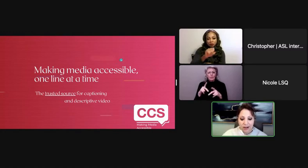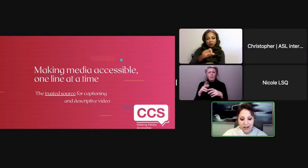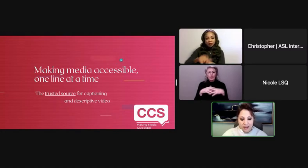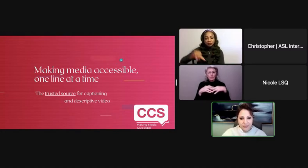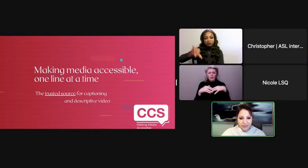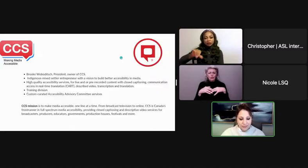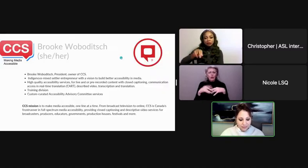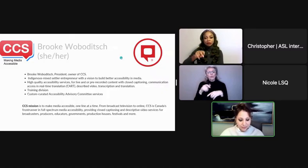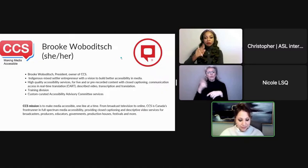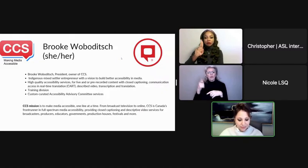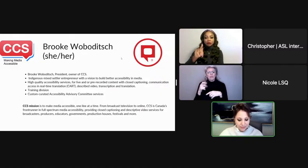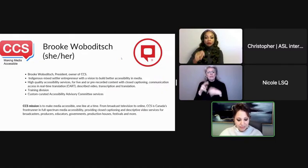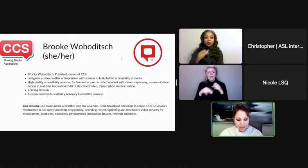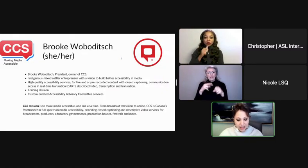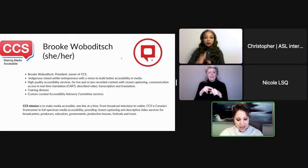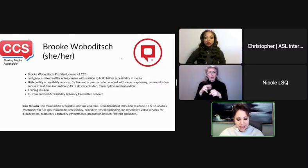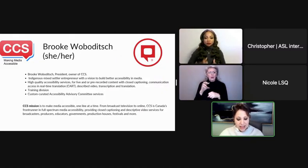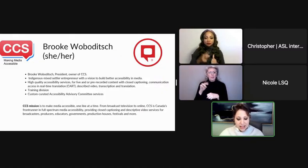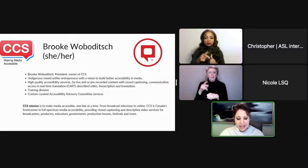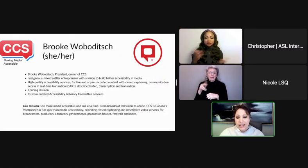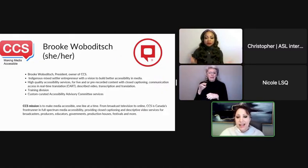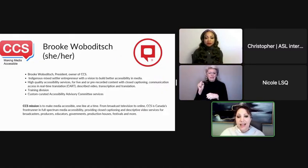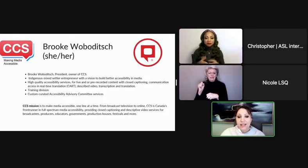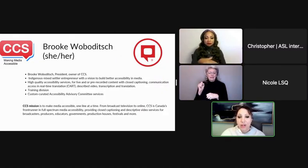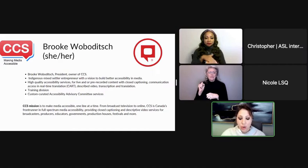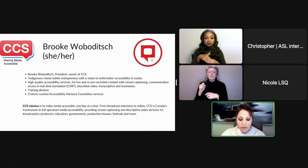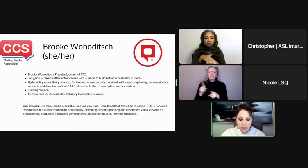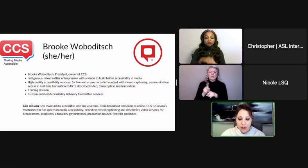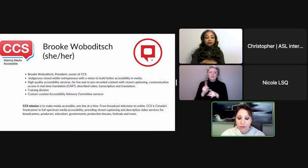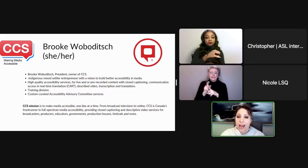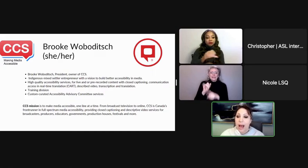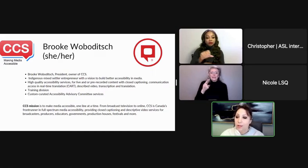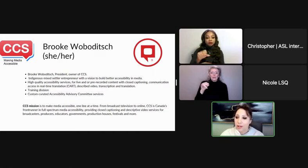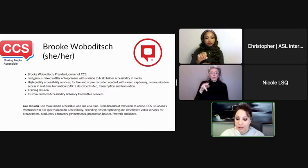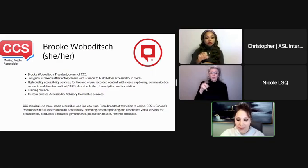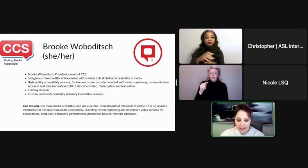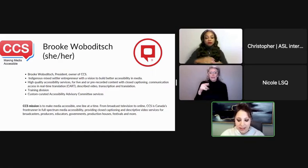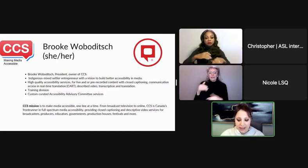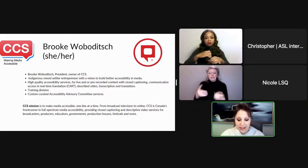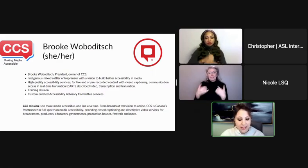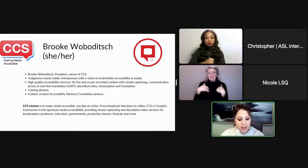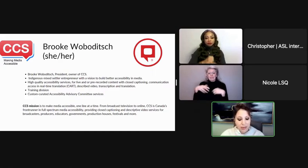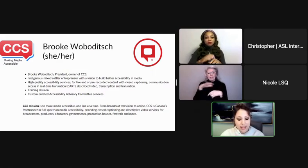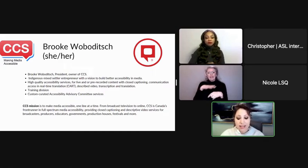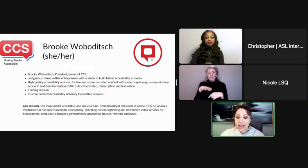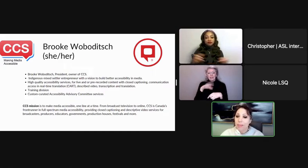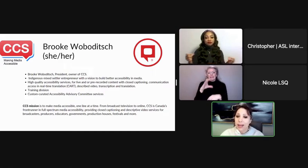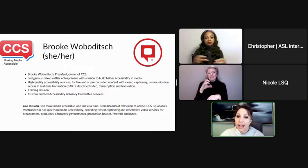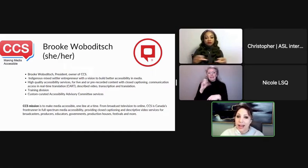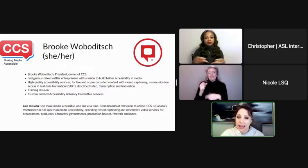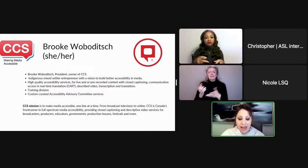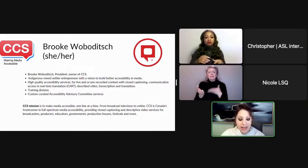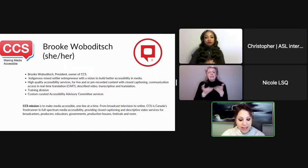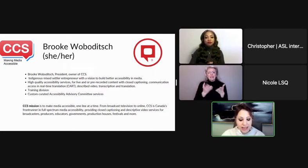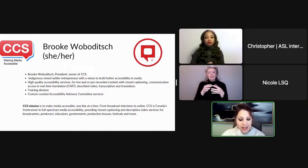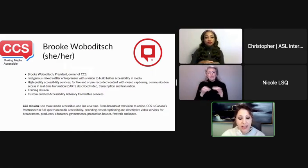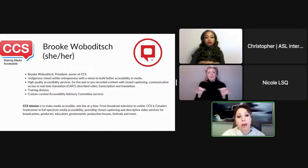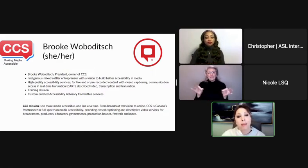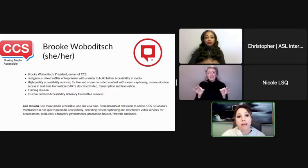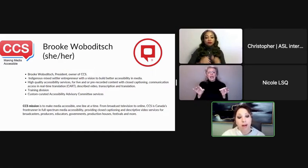nations, des Métis et des Inuits qui vivent dans la région. CCS, ça veut dire service de sous-titrage